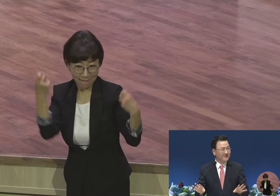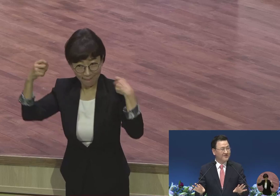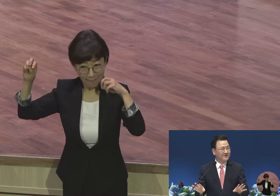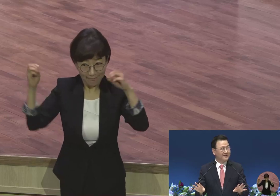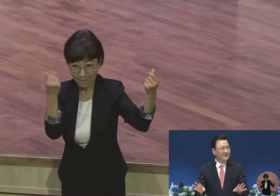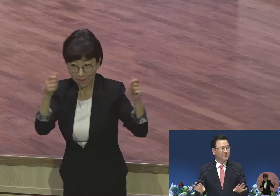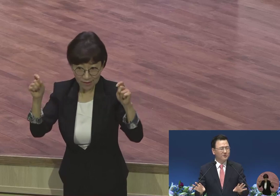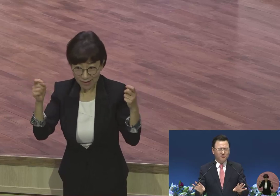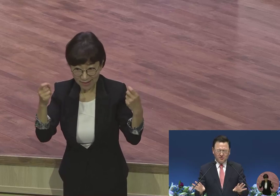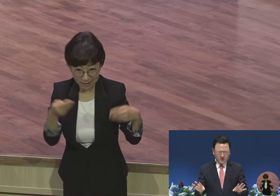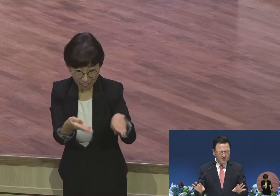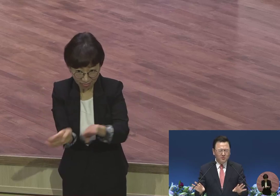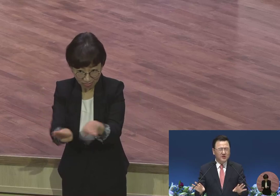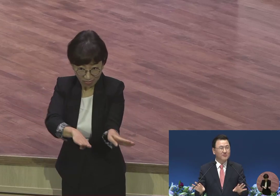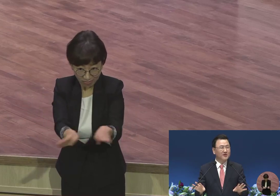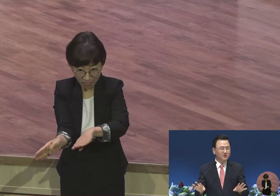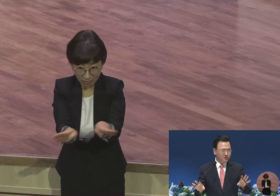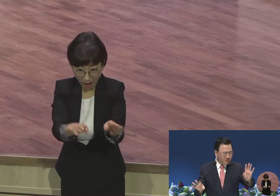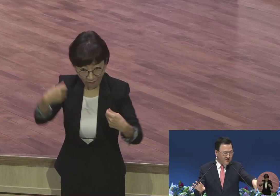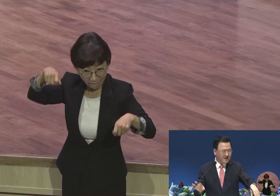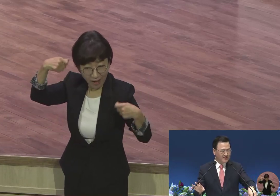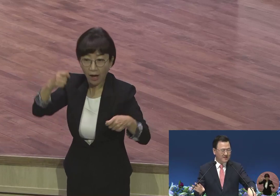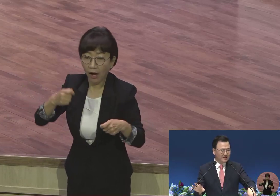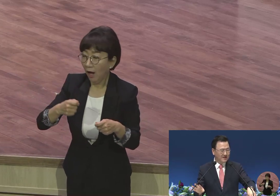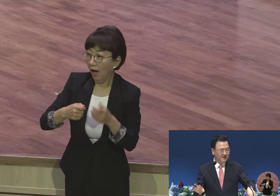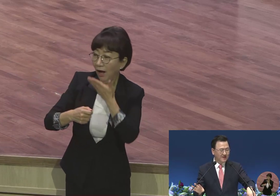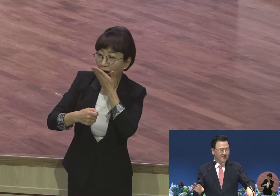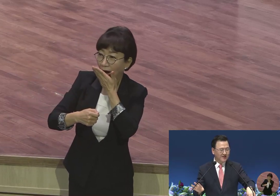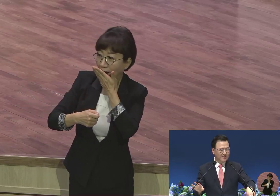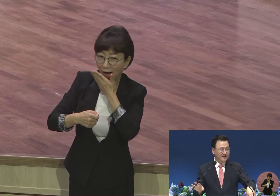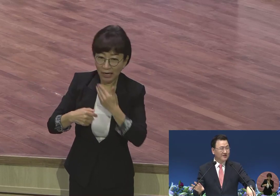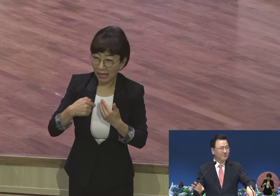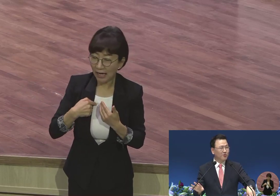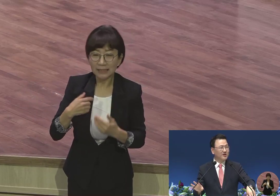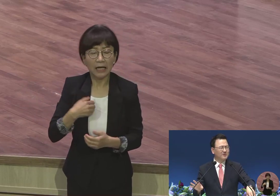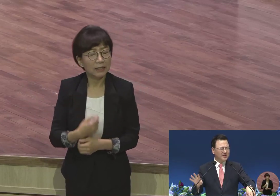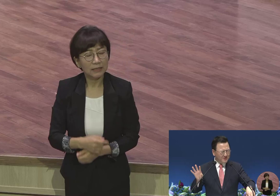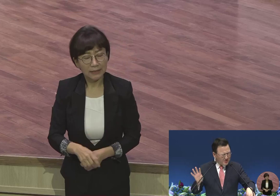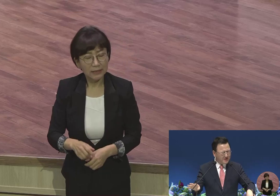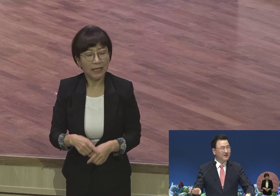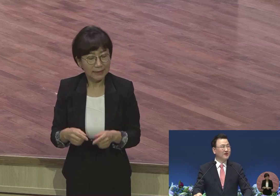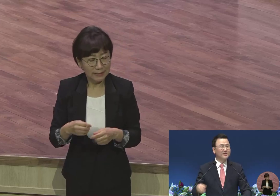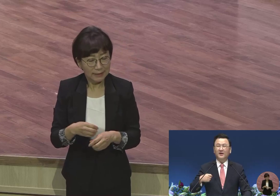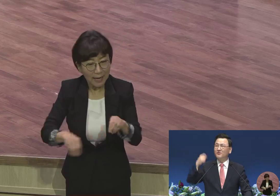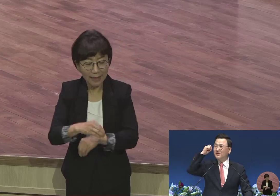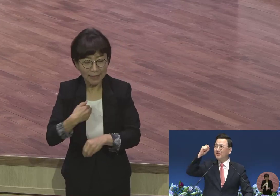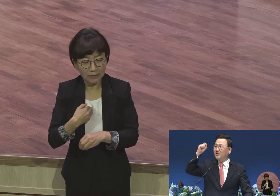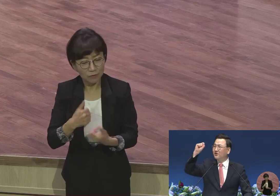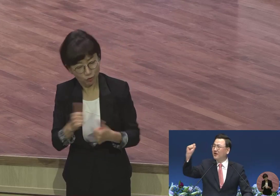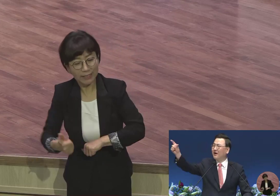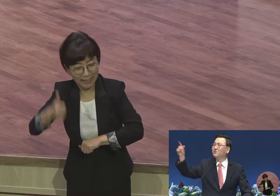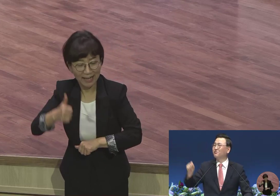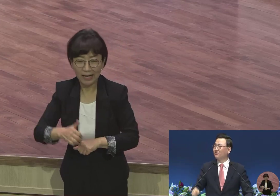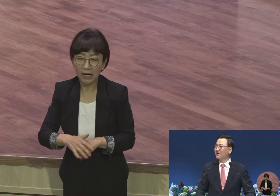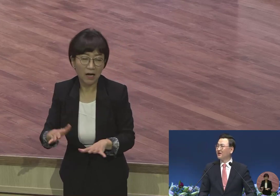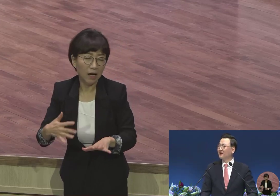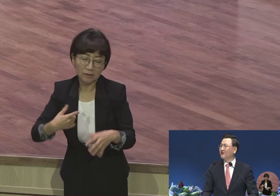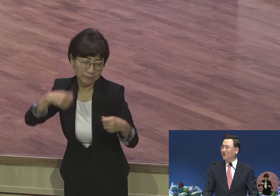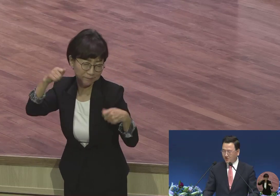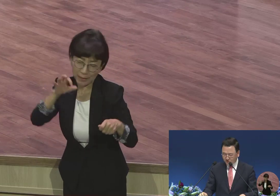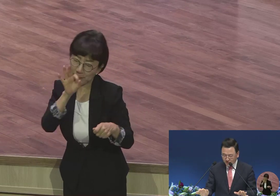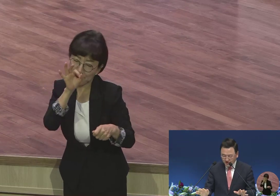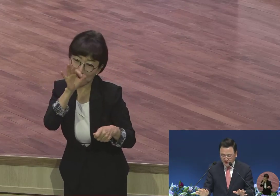하거든요. 저는 죽어도 깨도 못합니다. 이거 순교하는 게 낫지. 목사님은 참 대단해요. 나보다 생각이 더 앞선